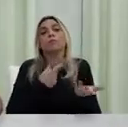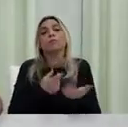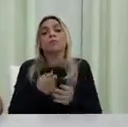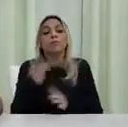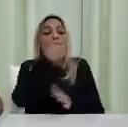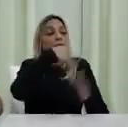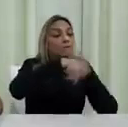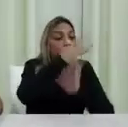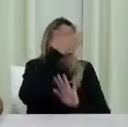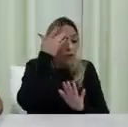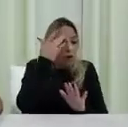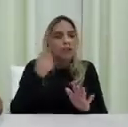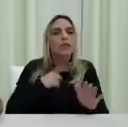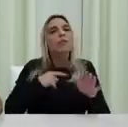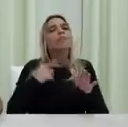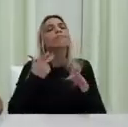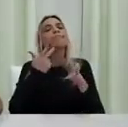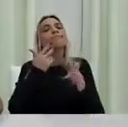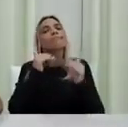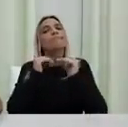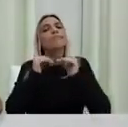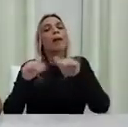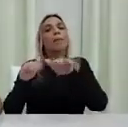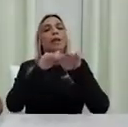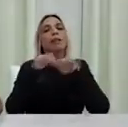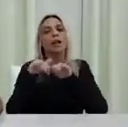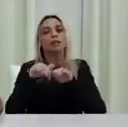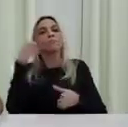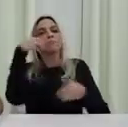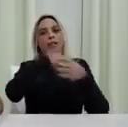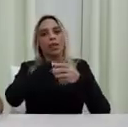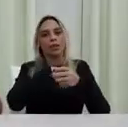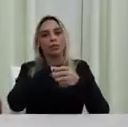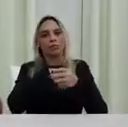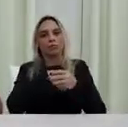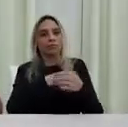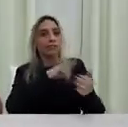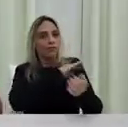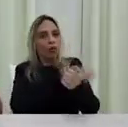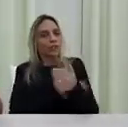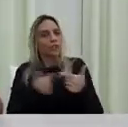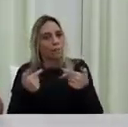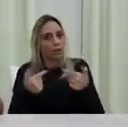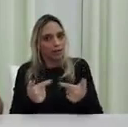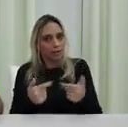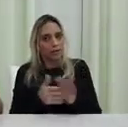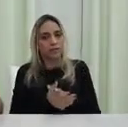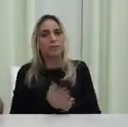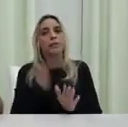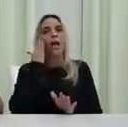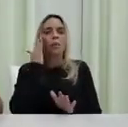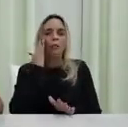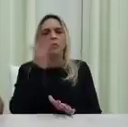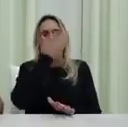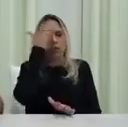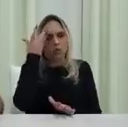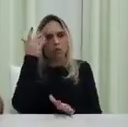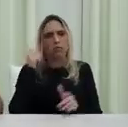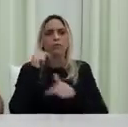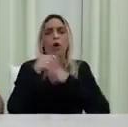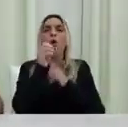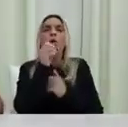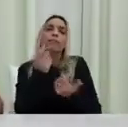praças com estabilidade assegurada nas Forças Armadas. Nós sabemos que hoje em dia um praça ou